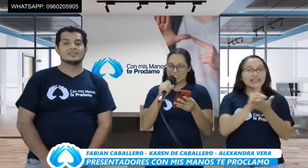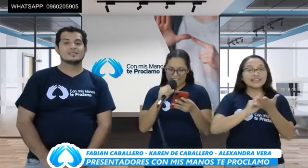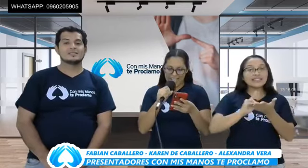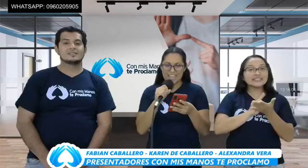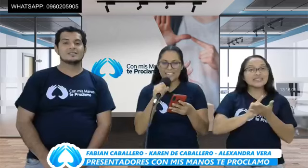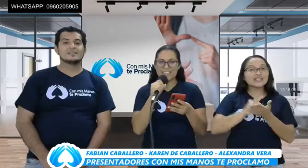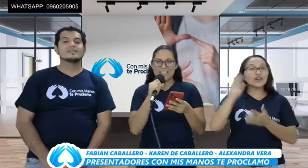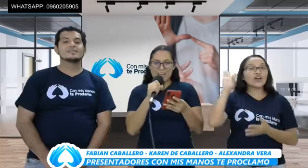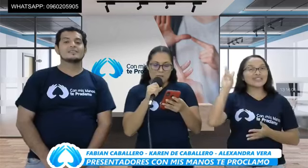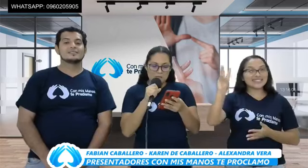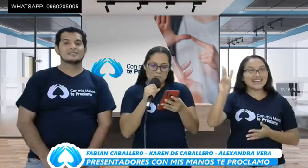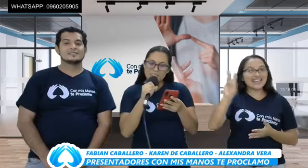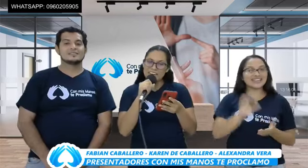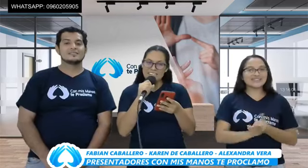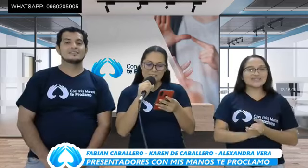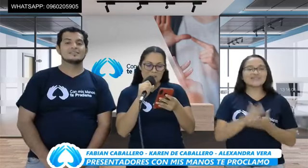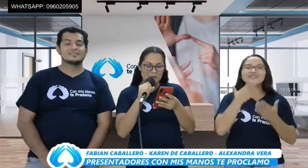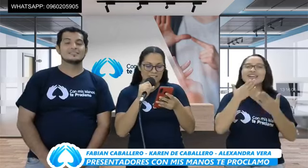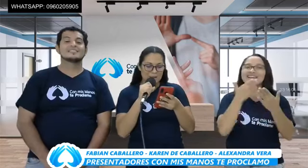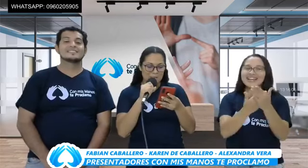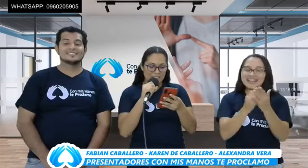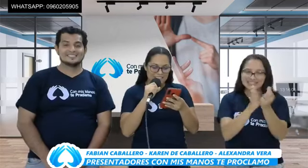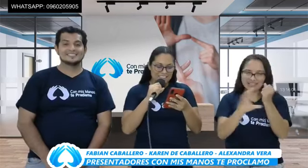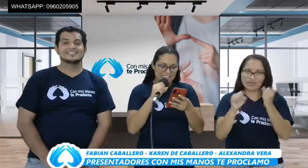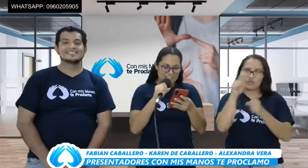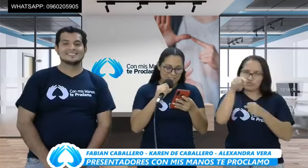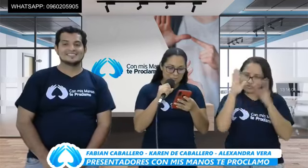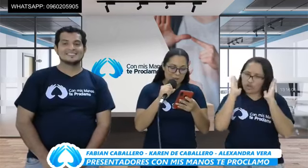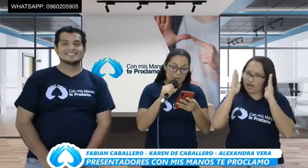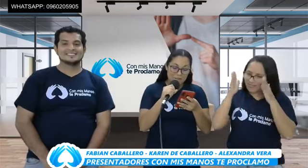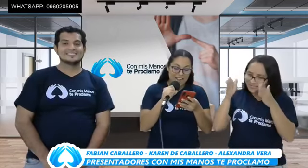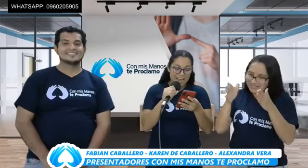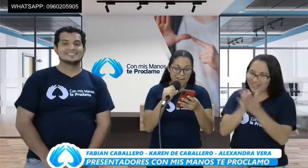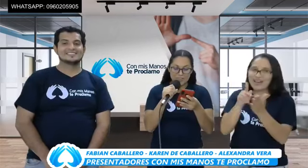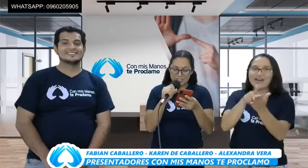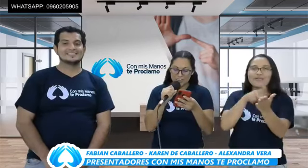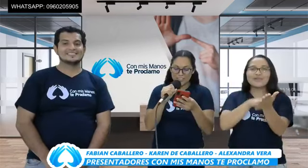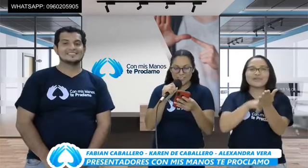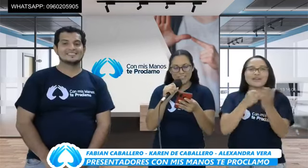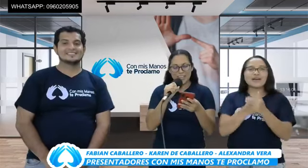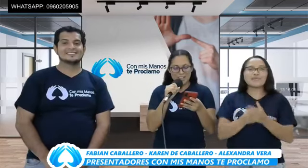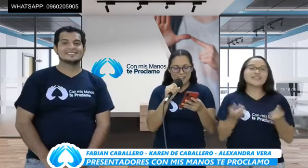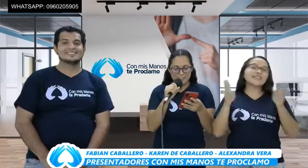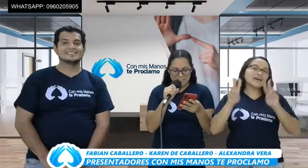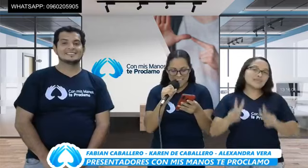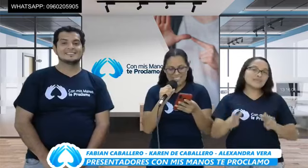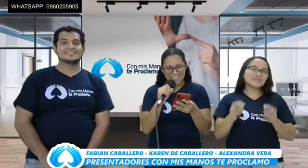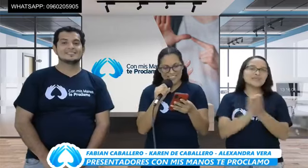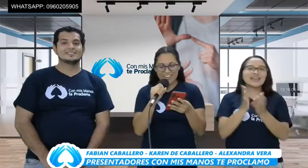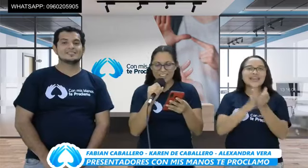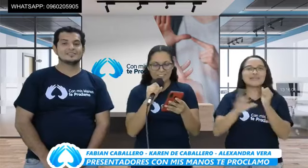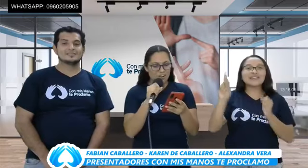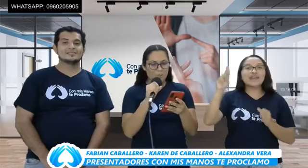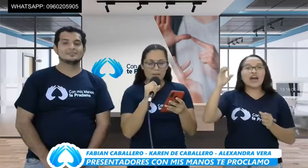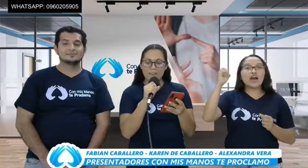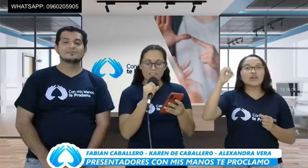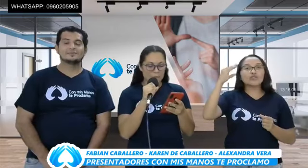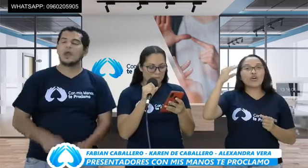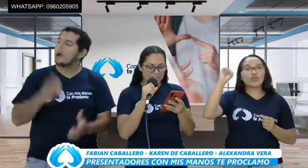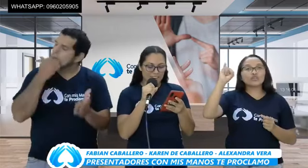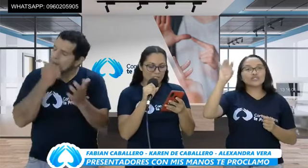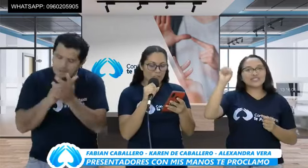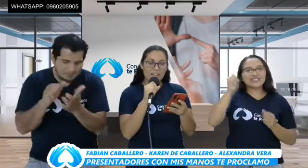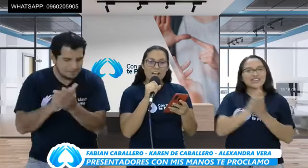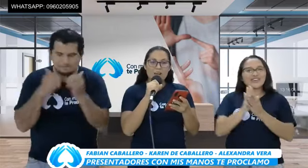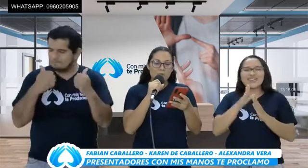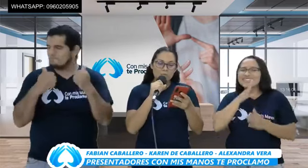Distrito 6. Muchas gracias, hermana, por estar pendiente de nuestro programa. La hermana Rocío Ganchoso, que es una fiel seguidora, que en todos los programas no